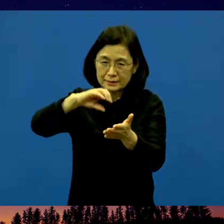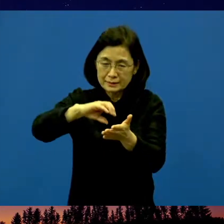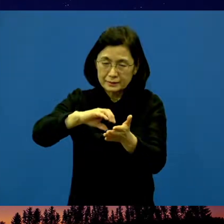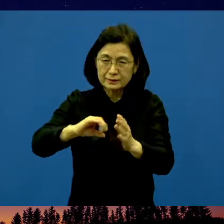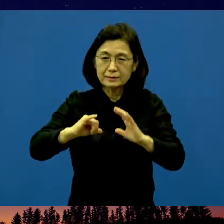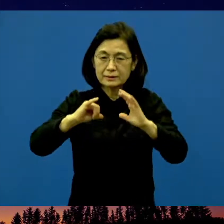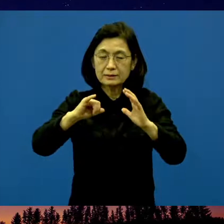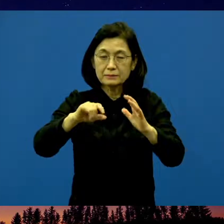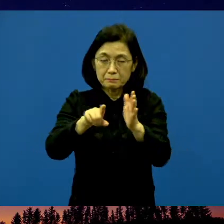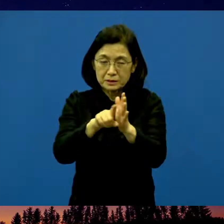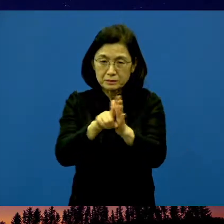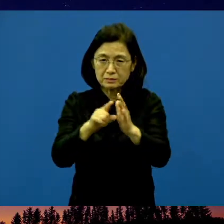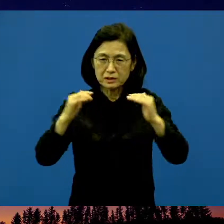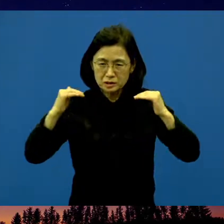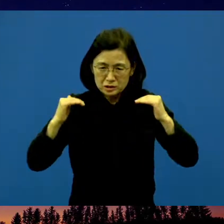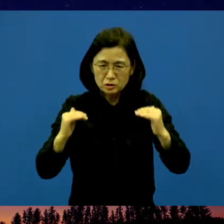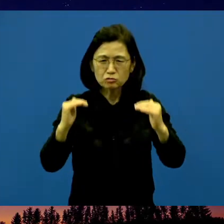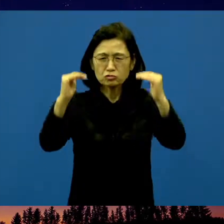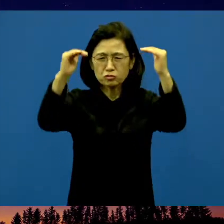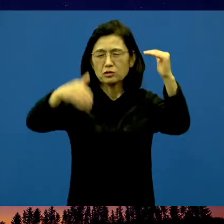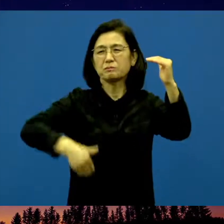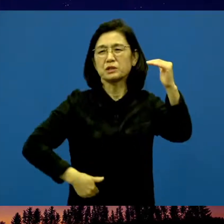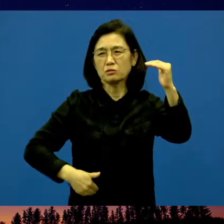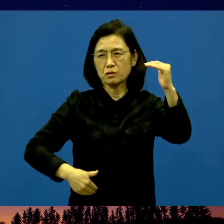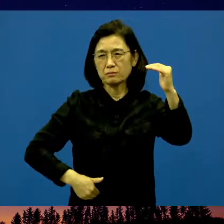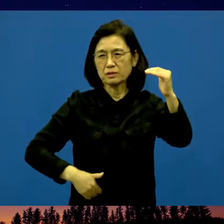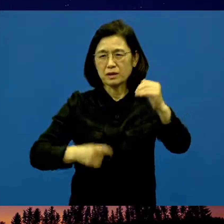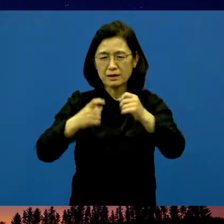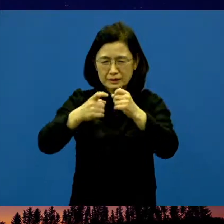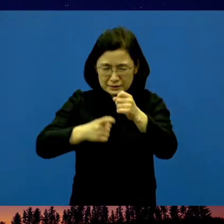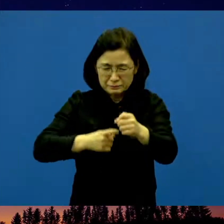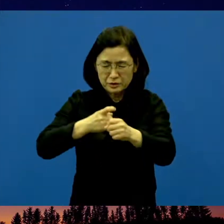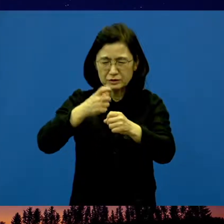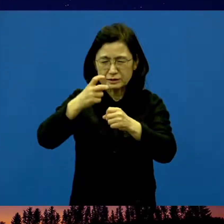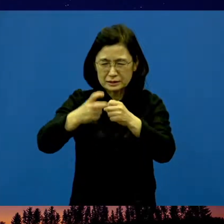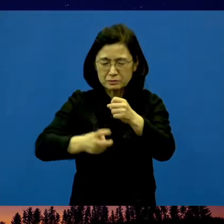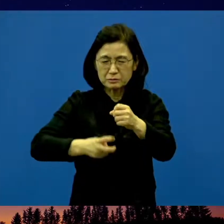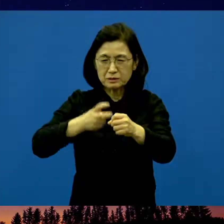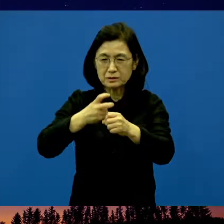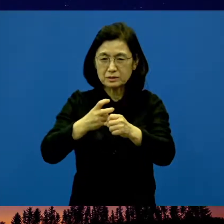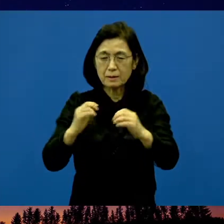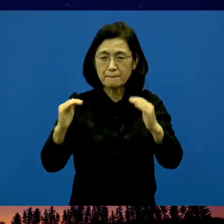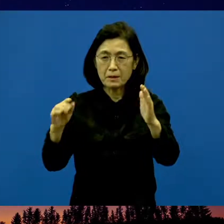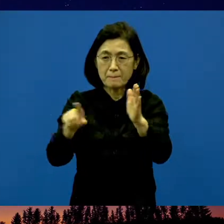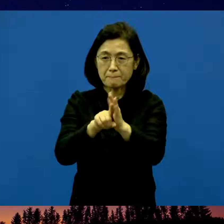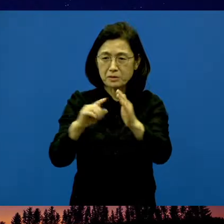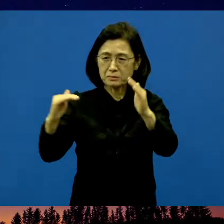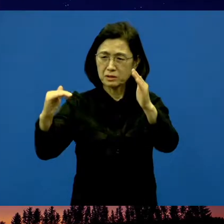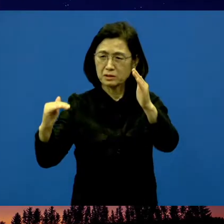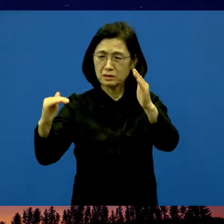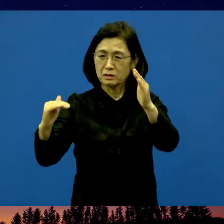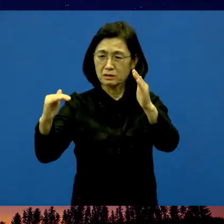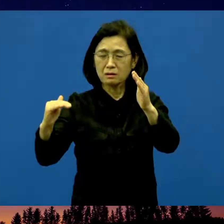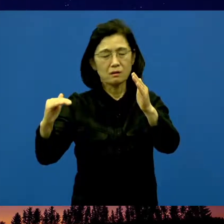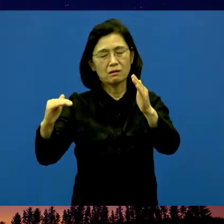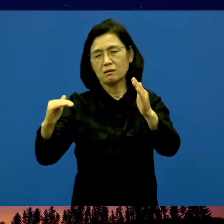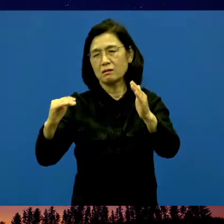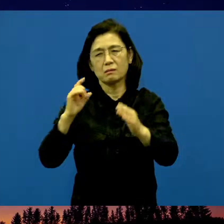된다는 거죠. 바울은 그것을 알고 있어요. 그래서 빌립보서 3장 12절에 내가 이미 얻었다 함도